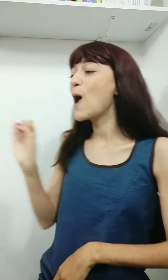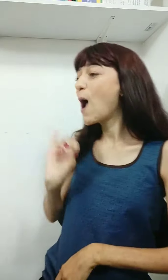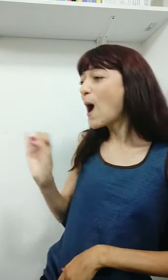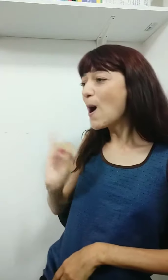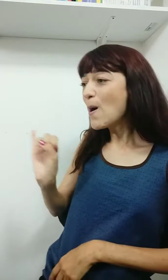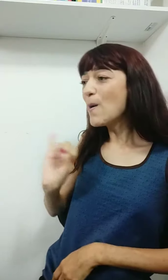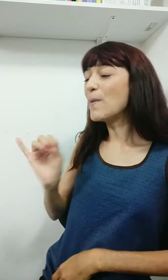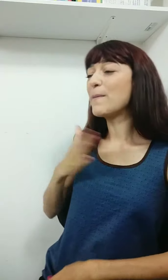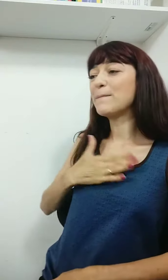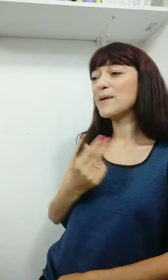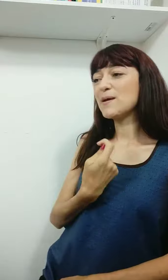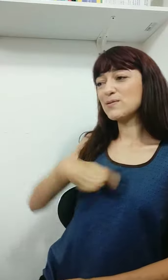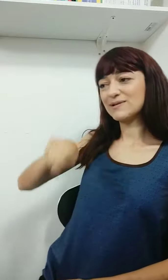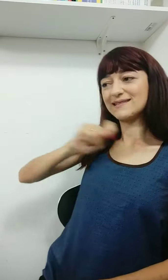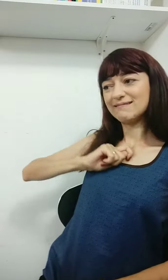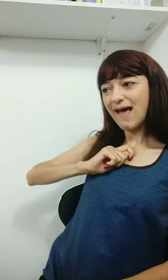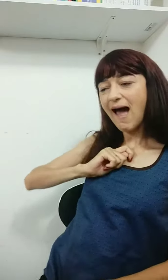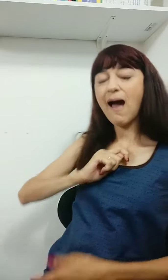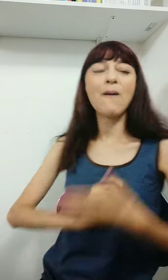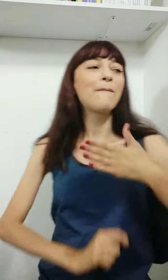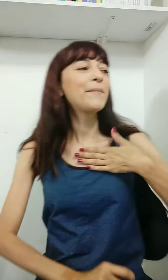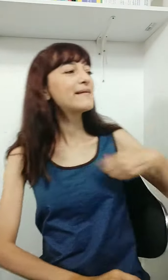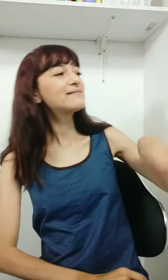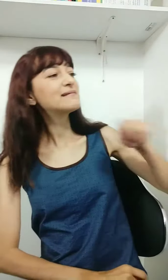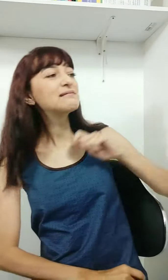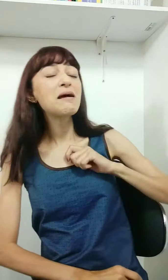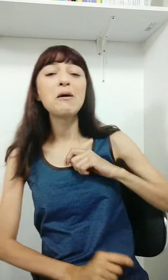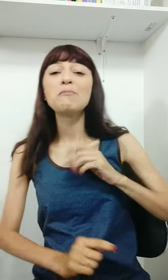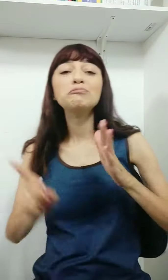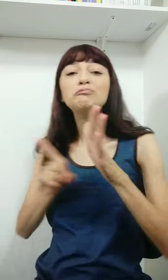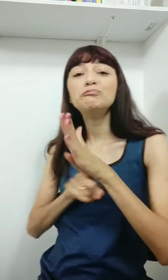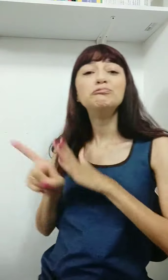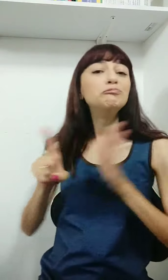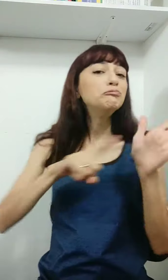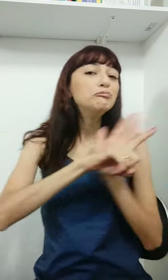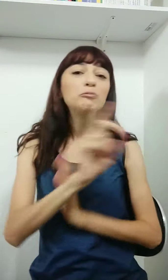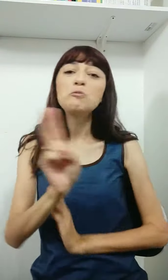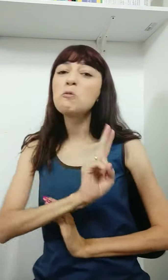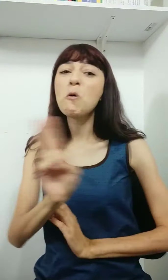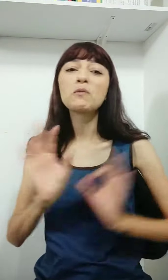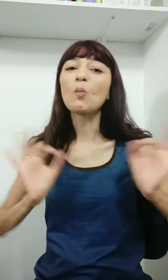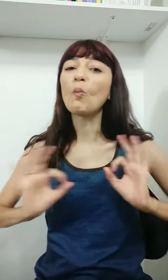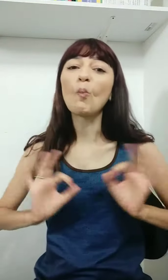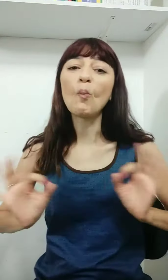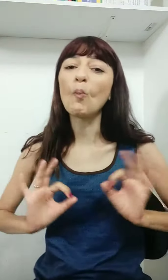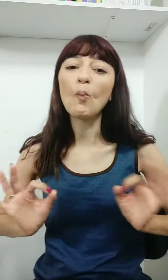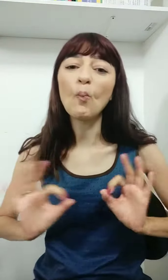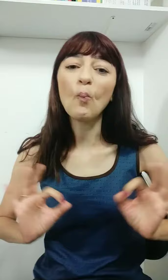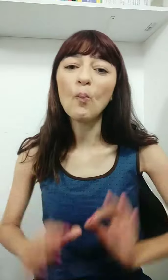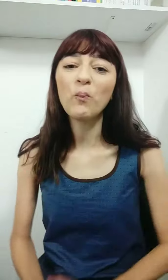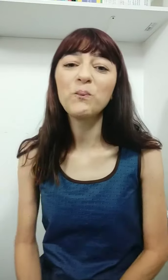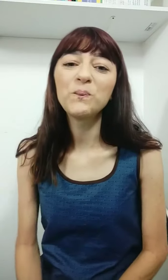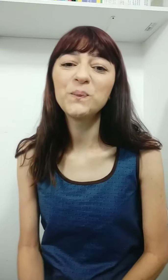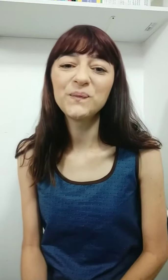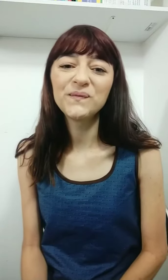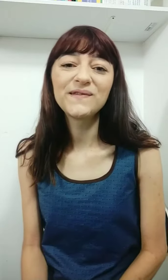o nome, né? Por exemplo, olá, né? Esse é o meu sinal, esse é o meu sinal. Às vezes os surdos nem perguntam qual que é o nome,